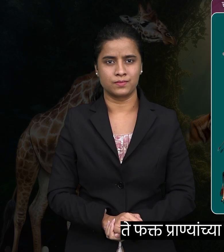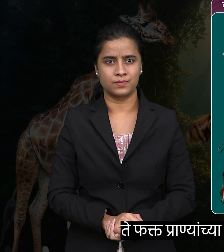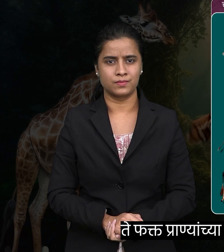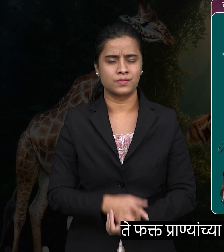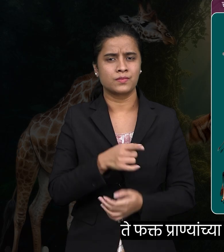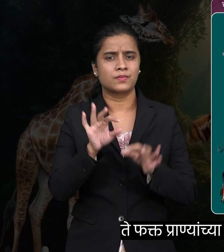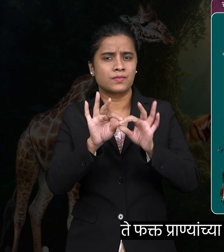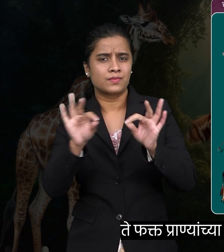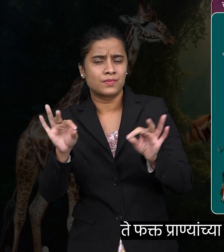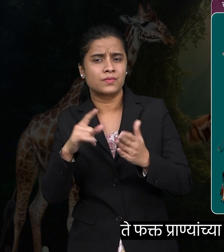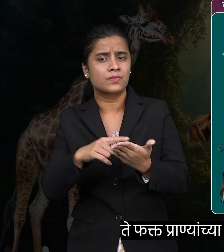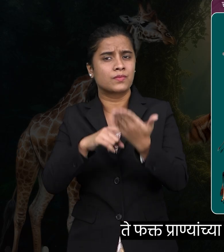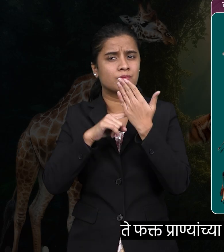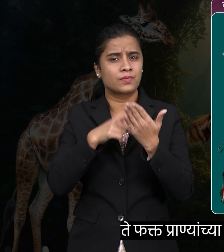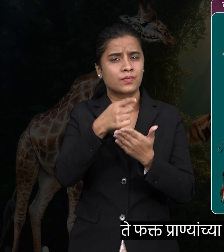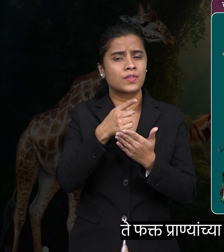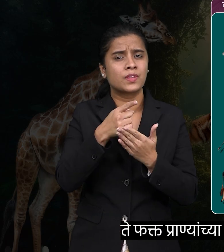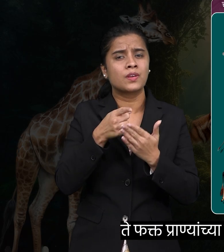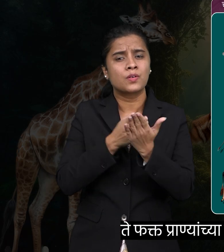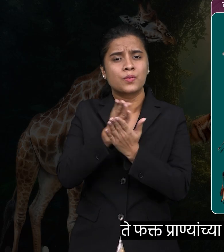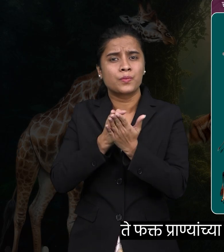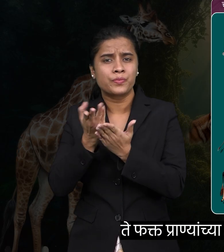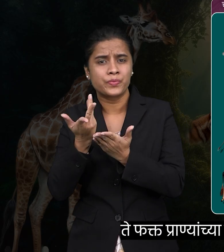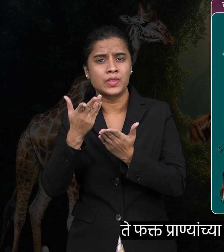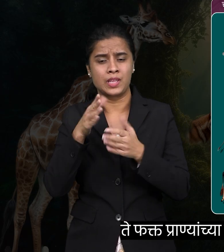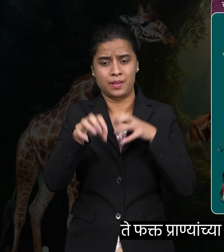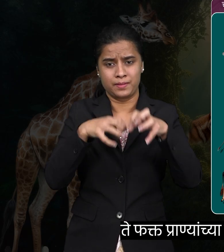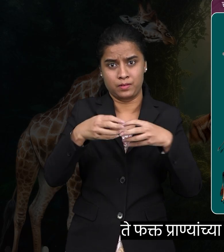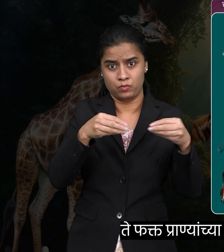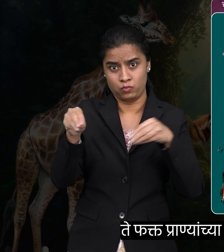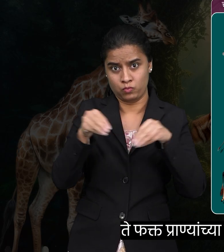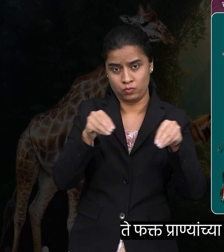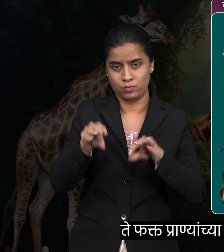ते फक्त प्राण्यांच्या हालचालींच्या पद्धतीला सूचित करते.